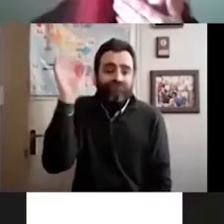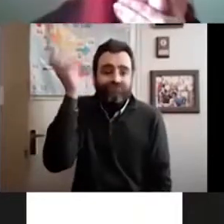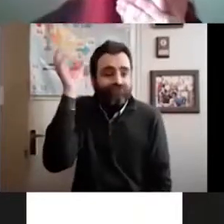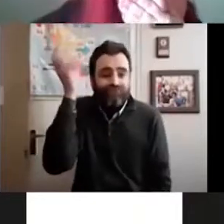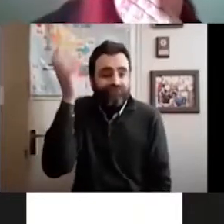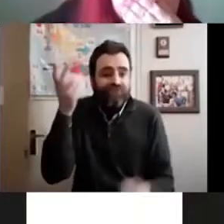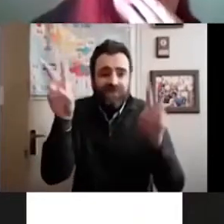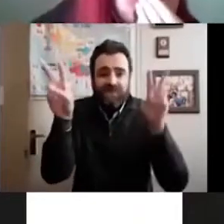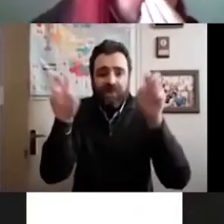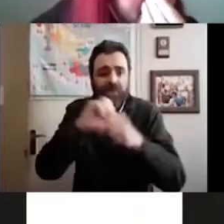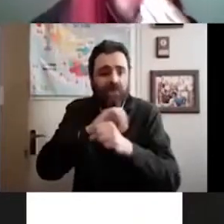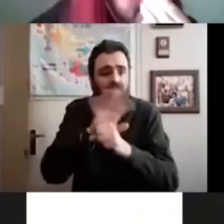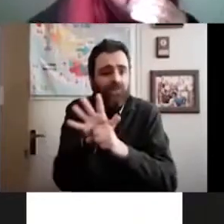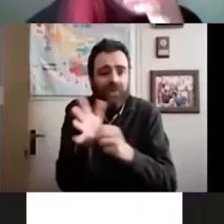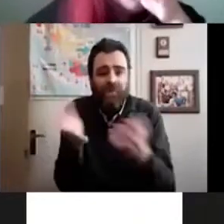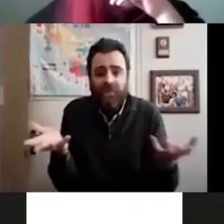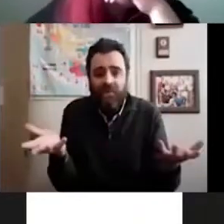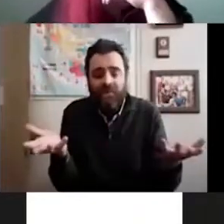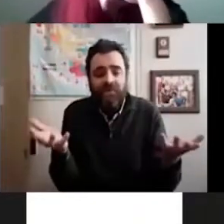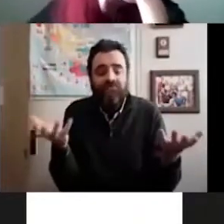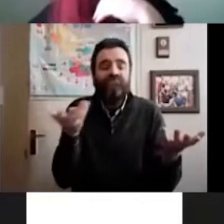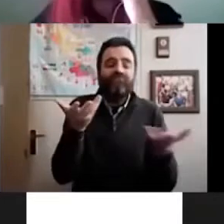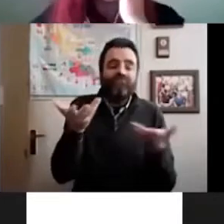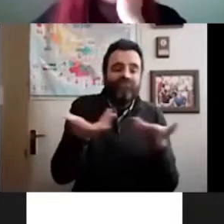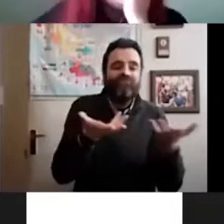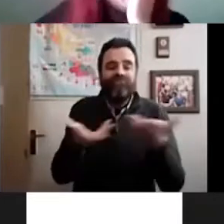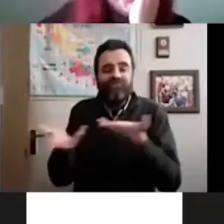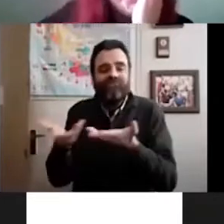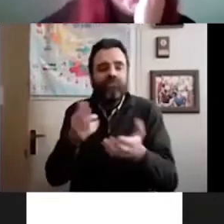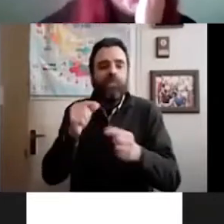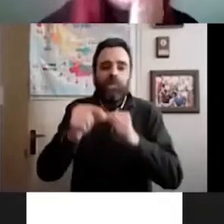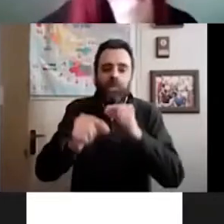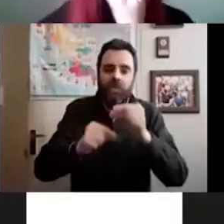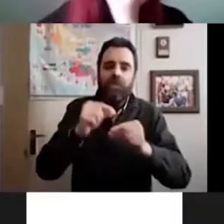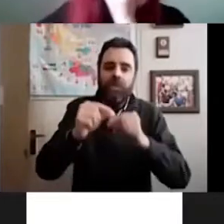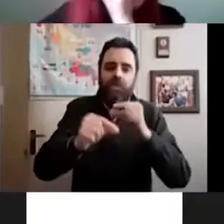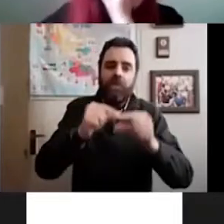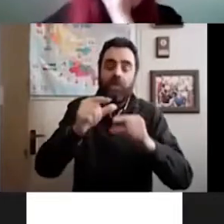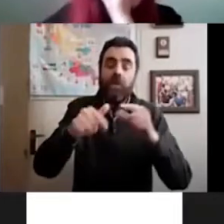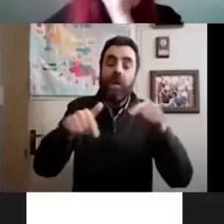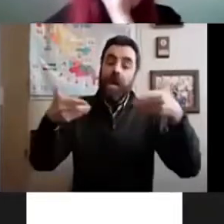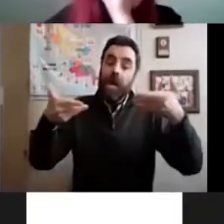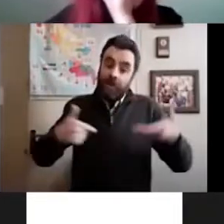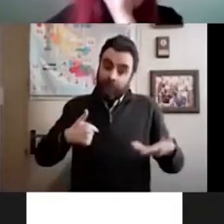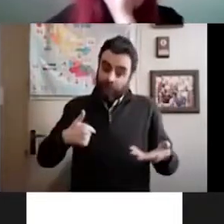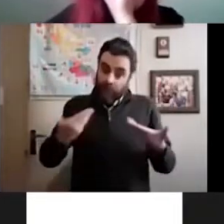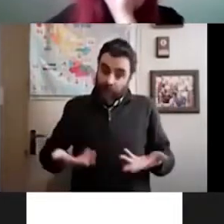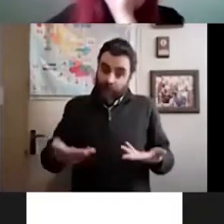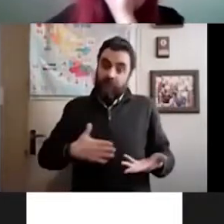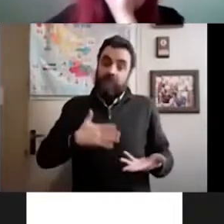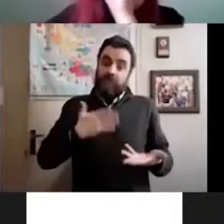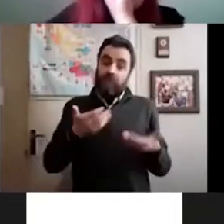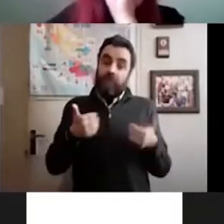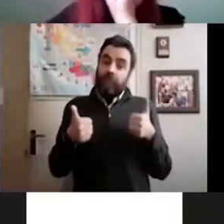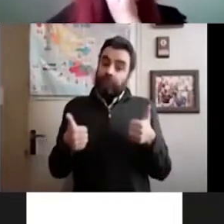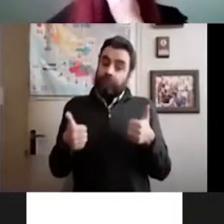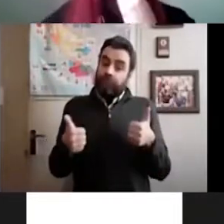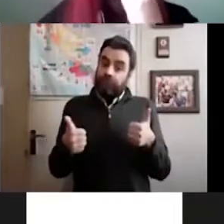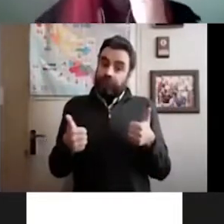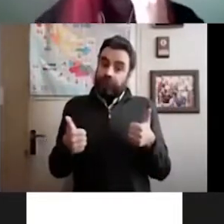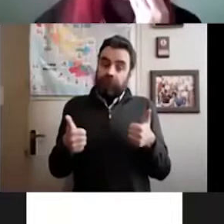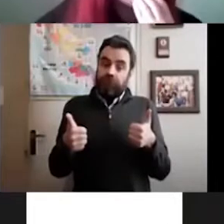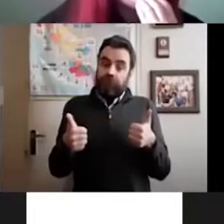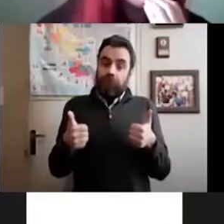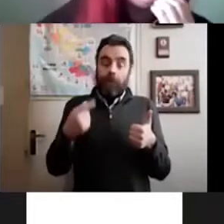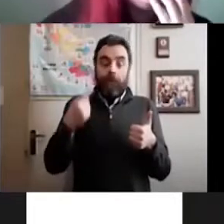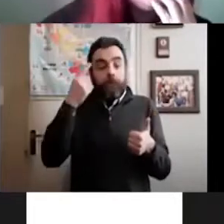ellos, porque hay muchos niños sordos que tampoco entendían el tema del coronavirus. Entonces empezamos poco a poco